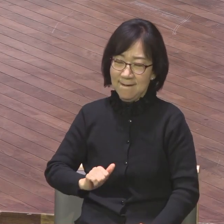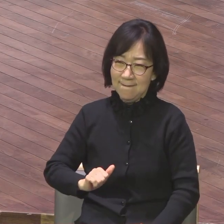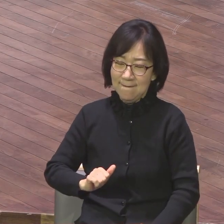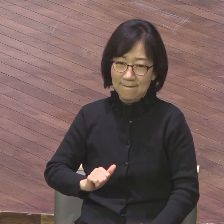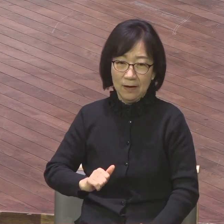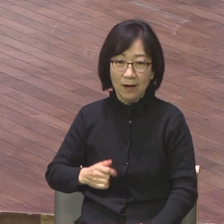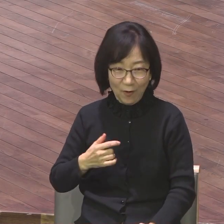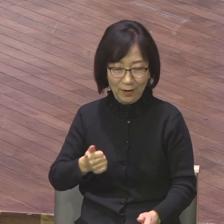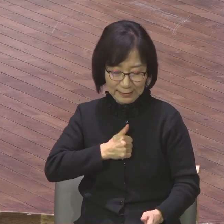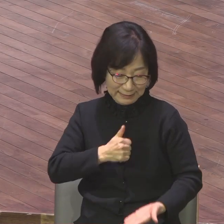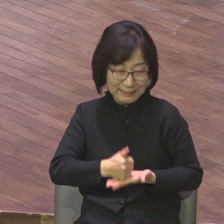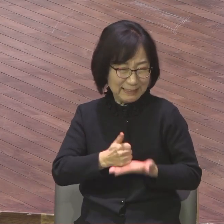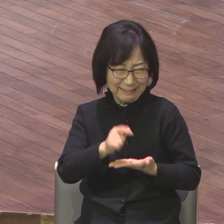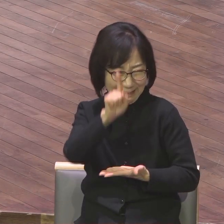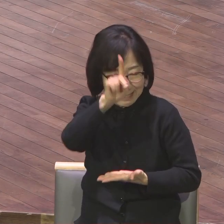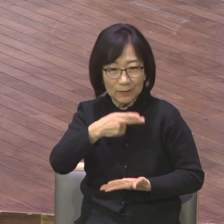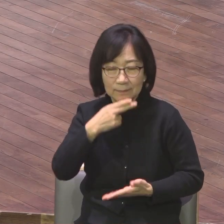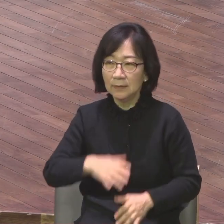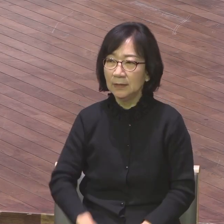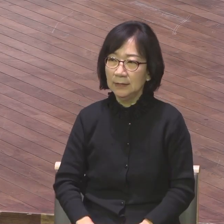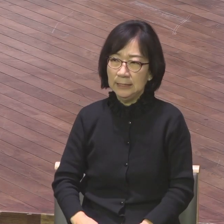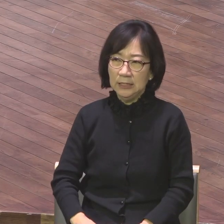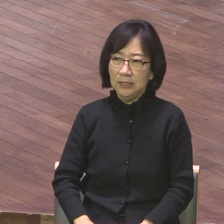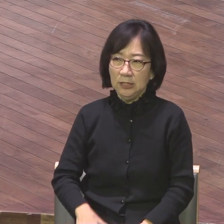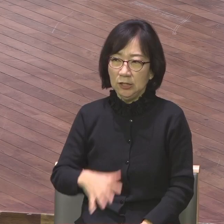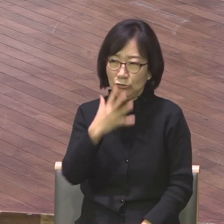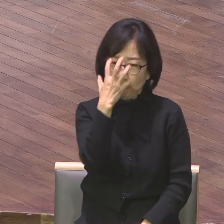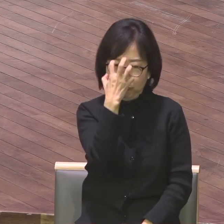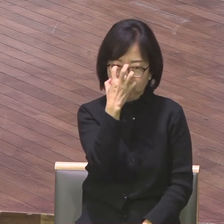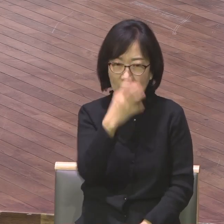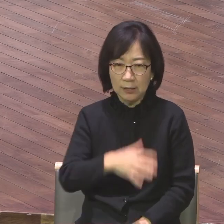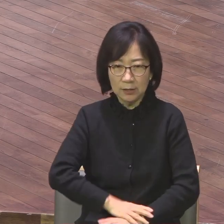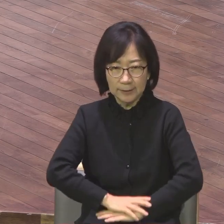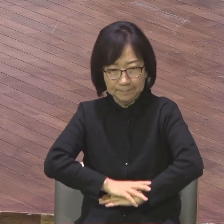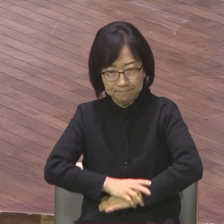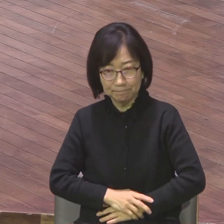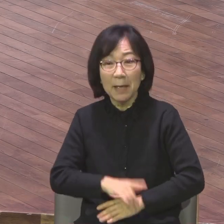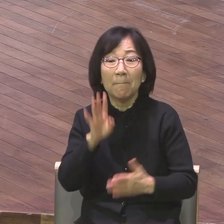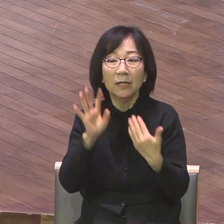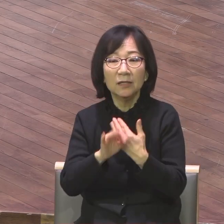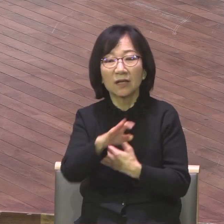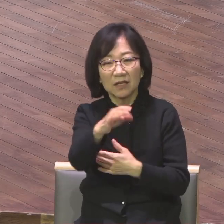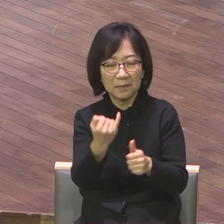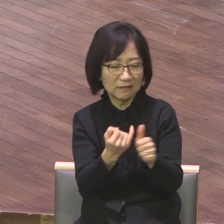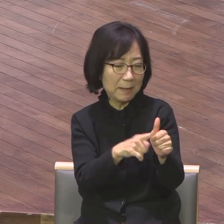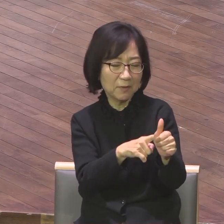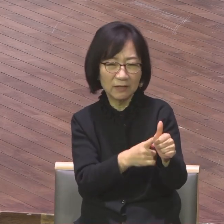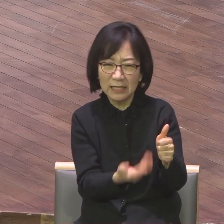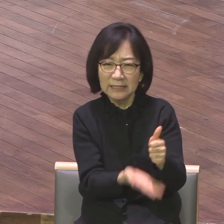인정 안 해줘. 어디 가서 그 남자 힘쓰겠어요?